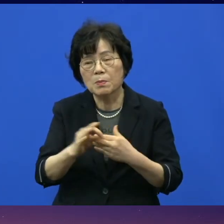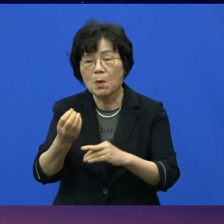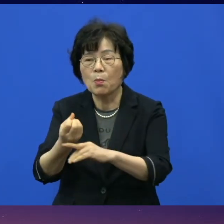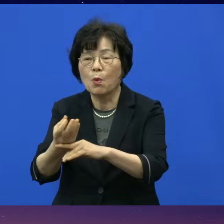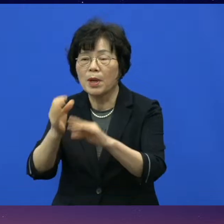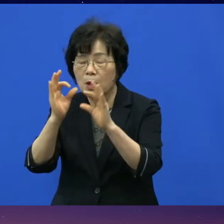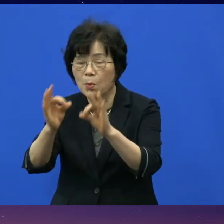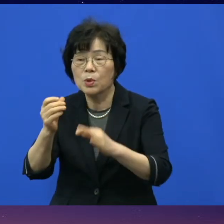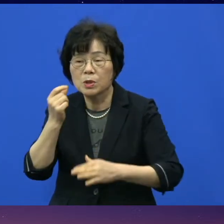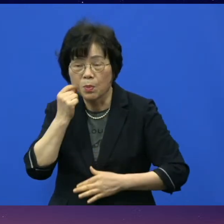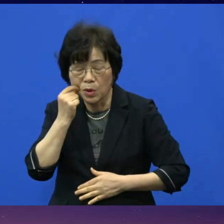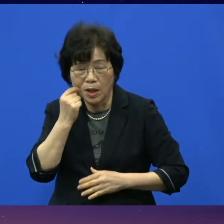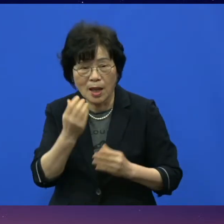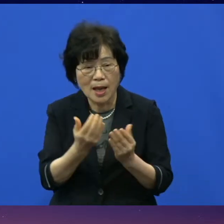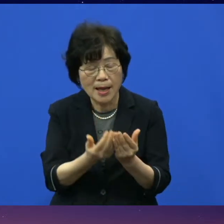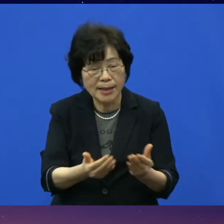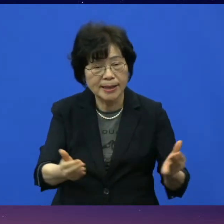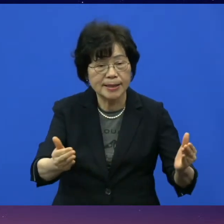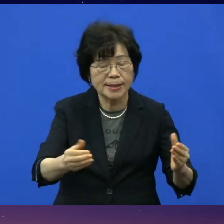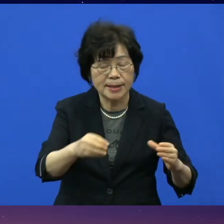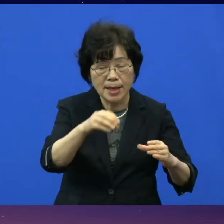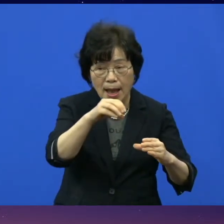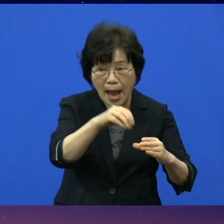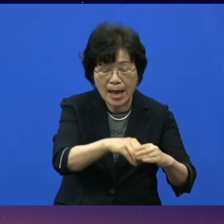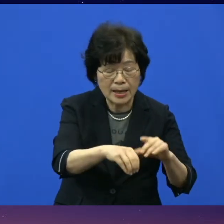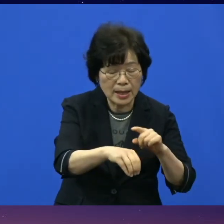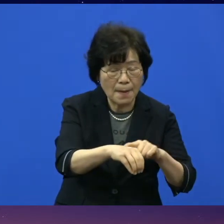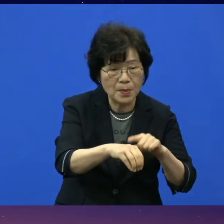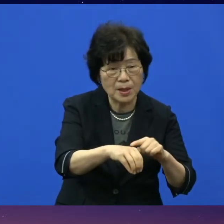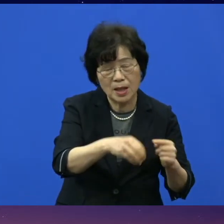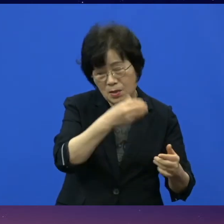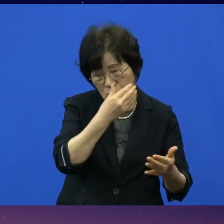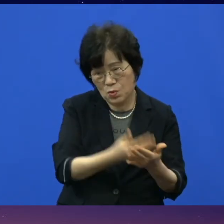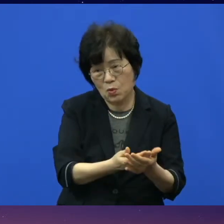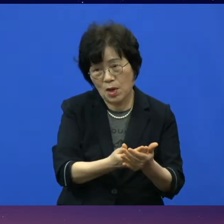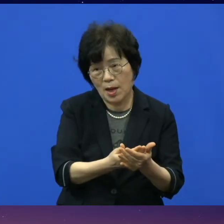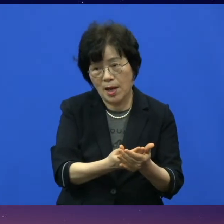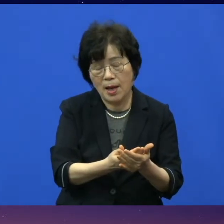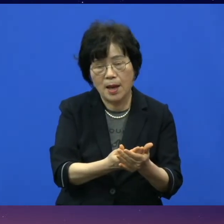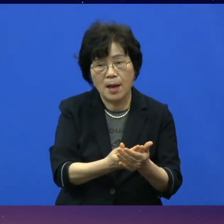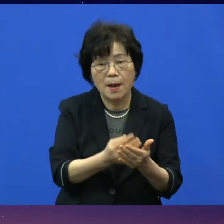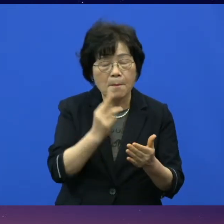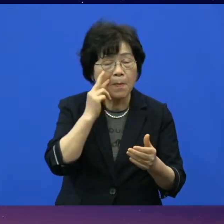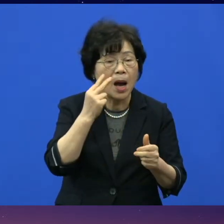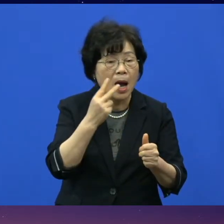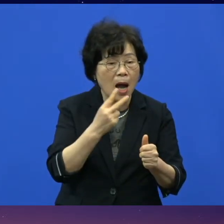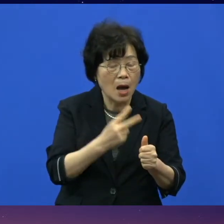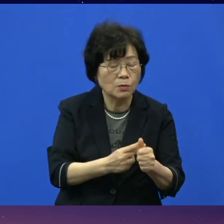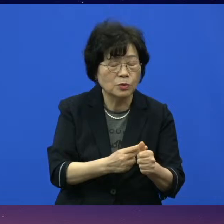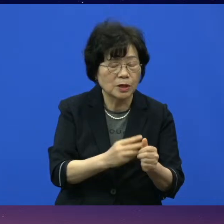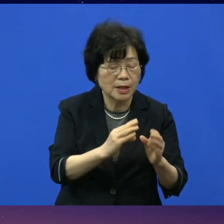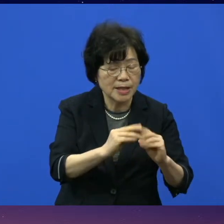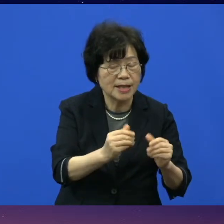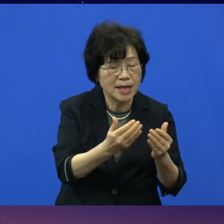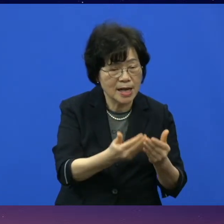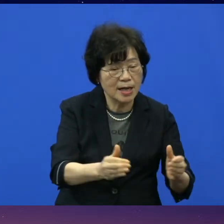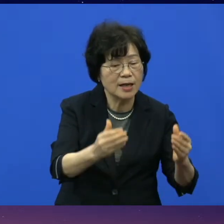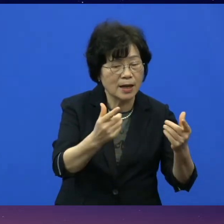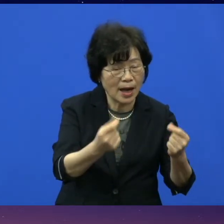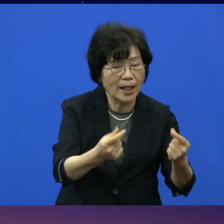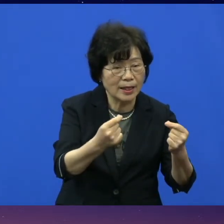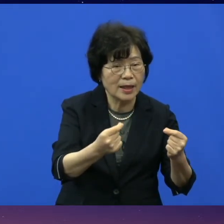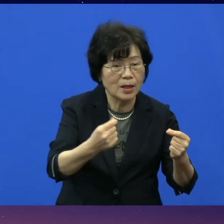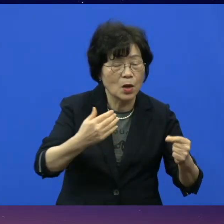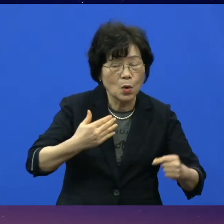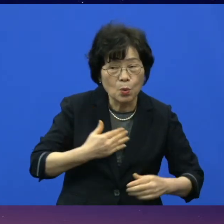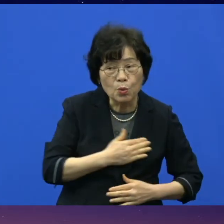그릇은 무엇을 담느냐로 결정된다고 그랬어요. 바울은 질그릇과 같은 우리 자신이 보배 대신 그리스도를